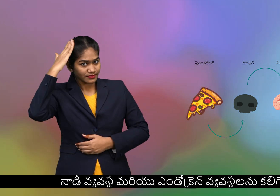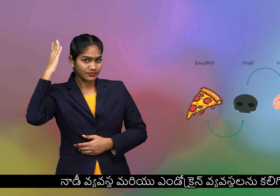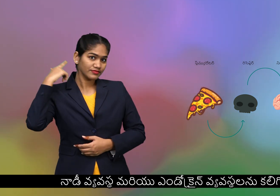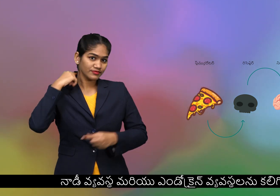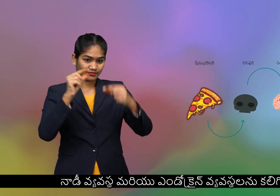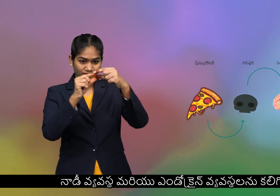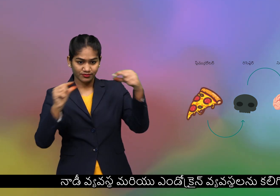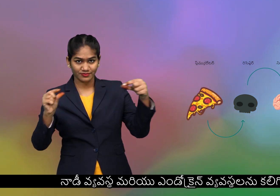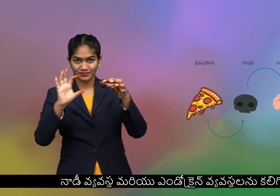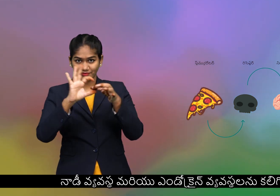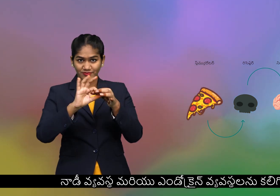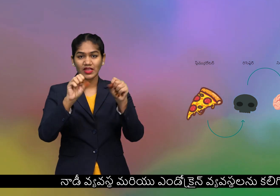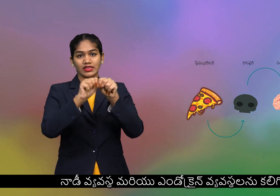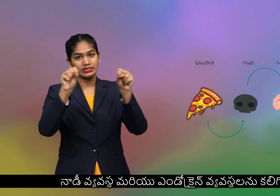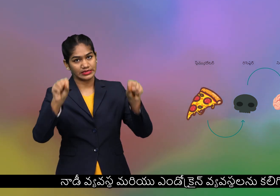ఉంటుంది.